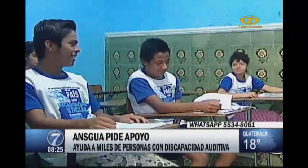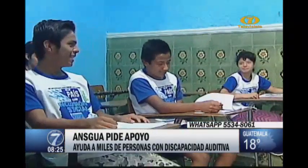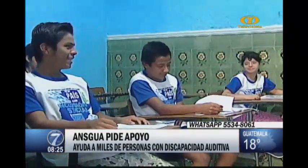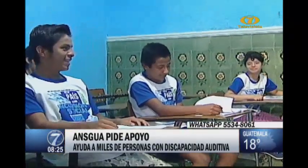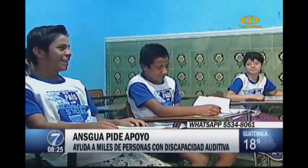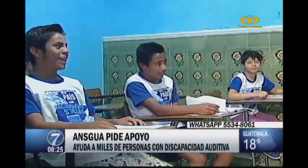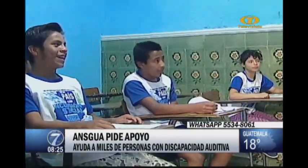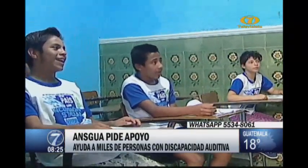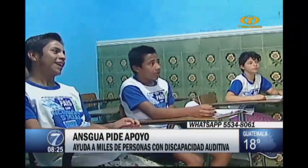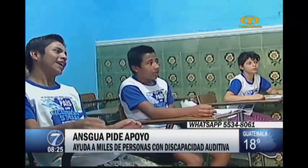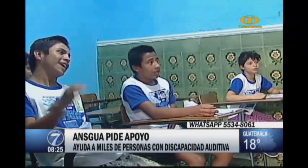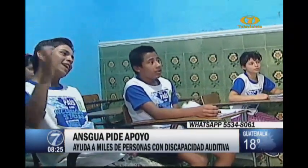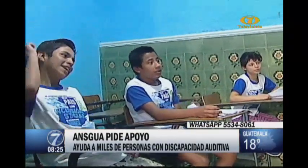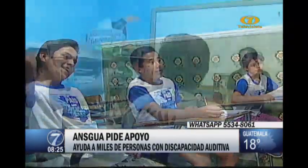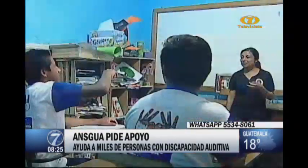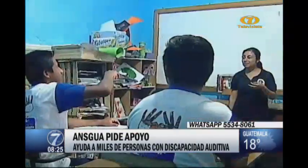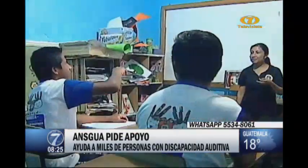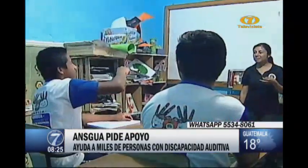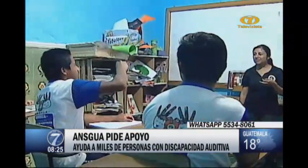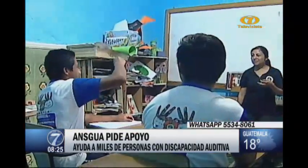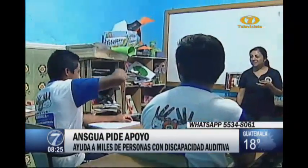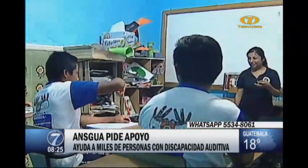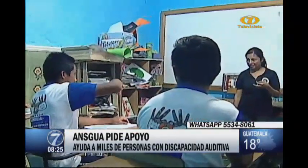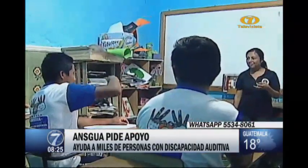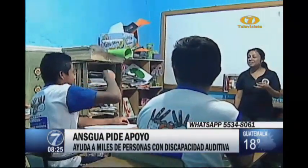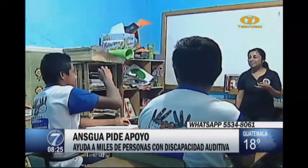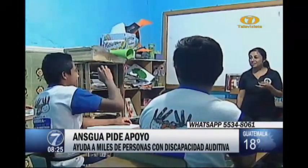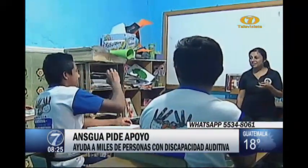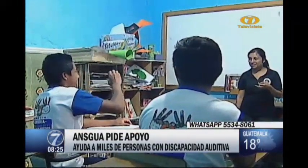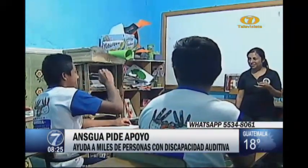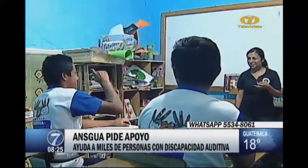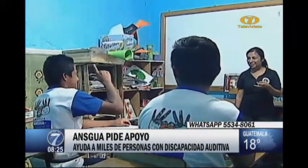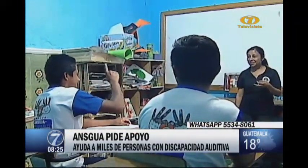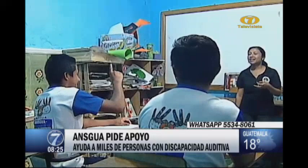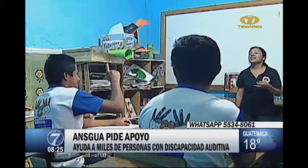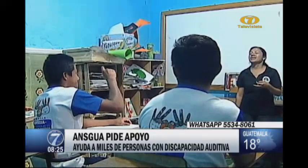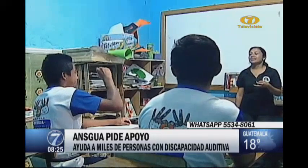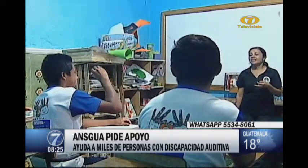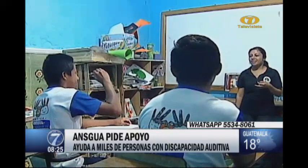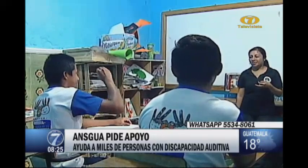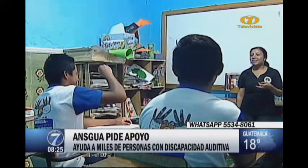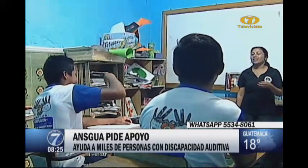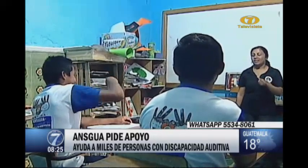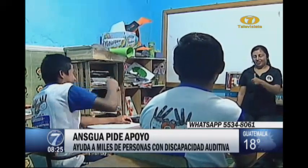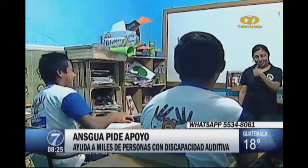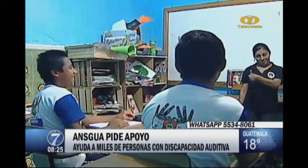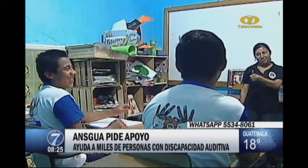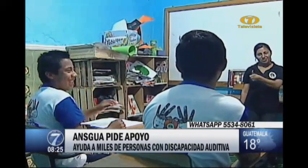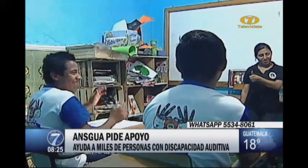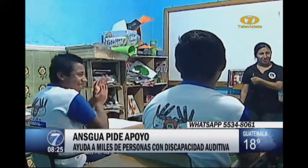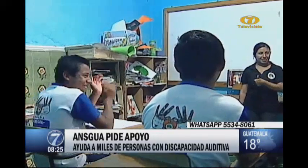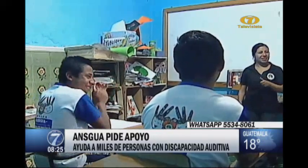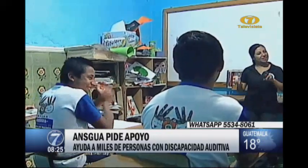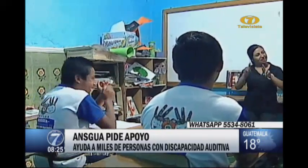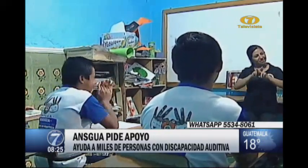hacer su donativo a través de las alcancías. Usted también puede ayudar realizando un depósito a la cuenta monetaria de Banrural